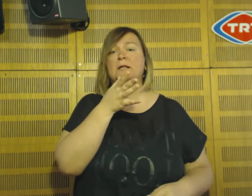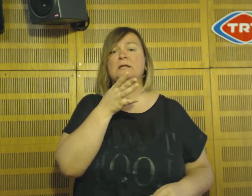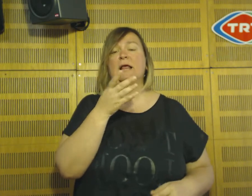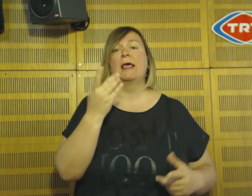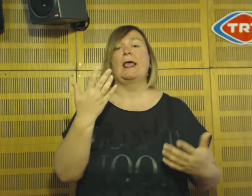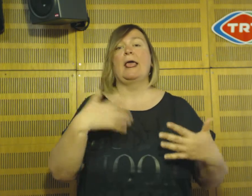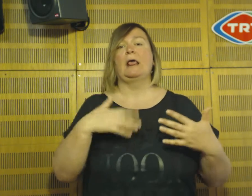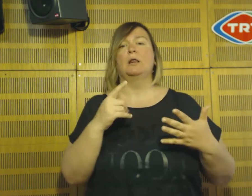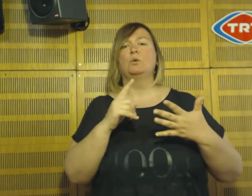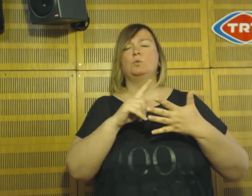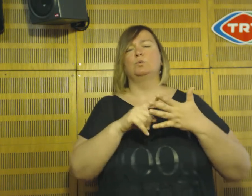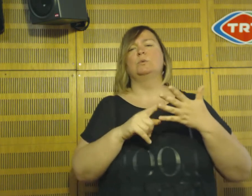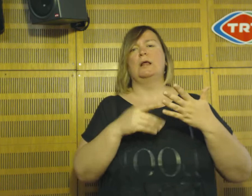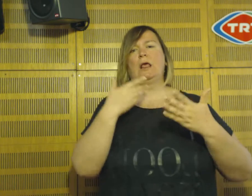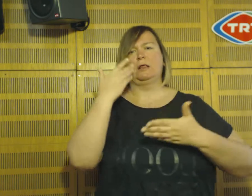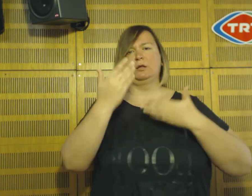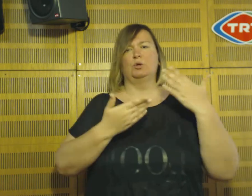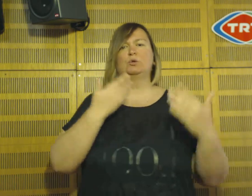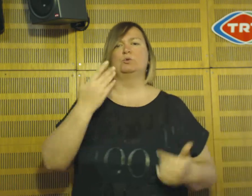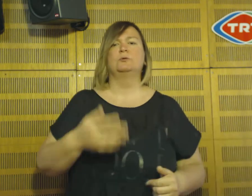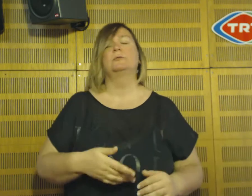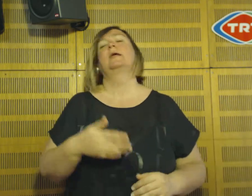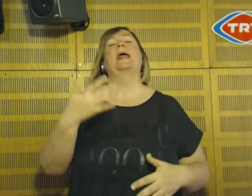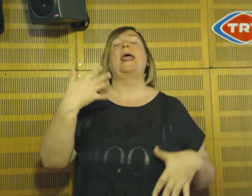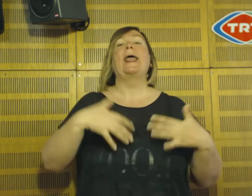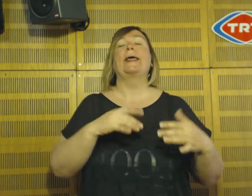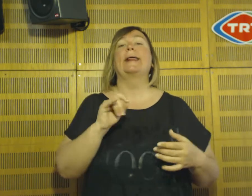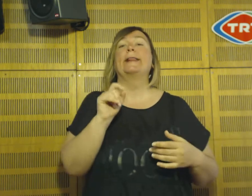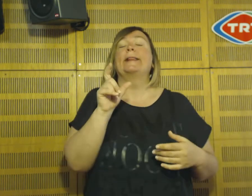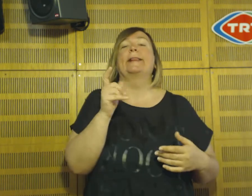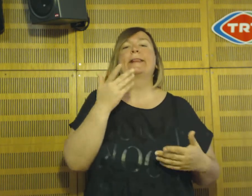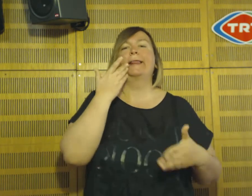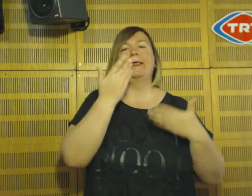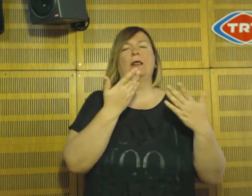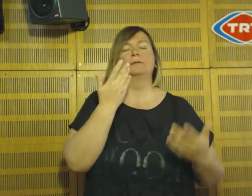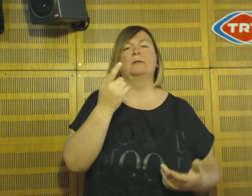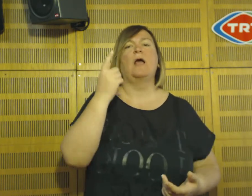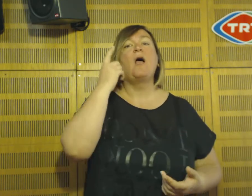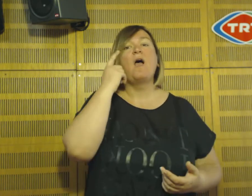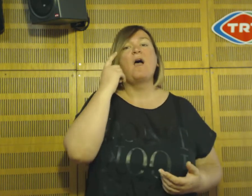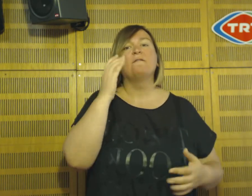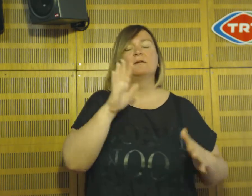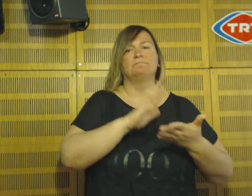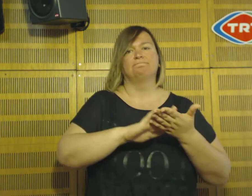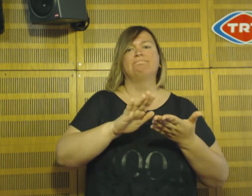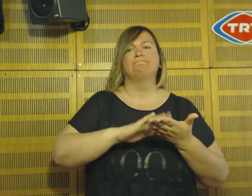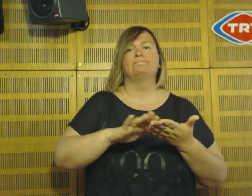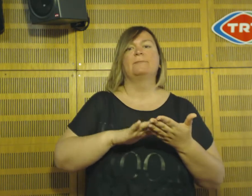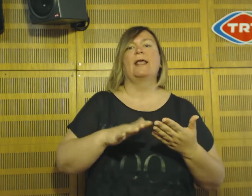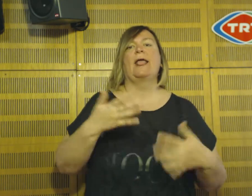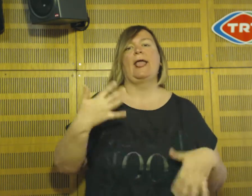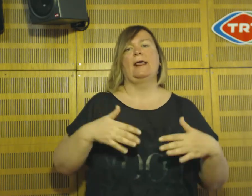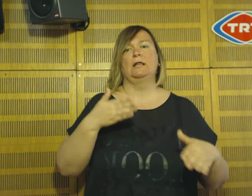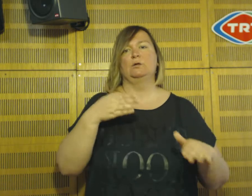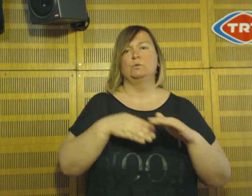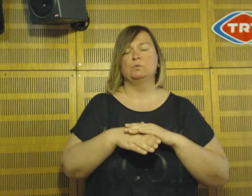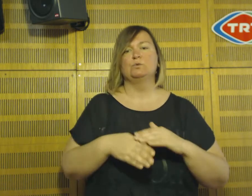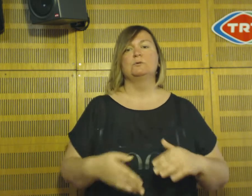türlerini tanıtmakla başlıyoruz. Önce bir engellilik kavramıyla başlıyoruz. Bir kafaları harmanlıyoruz. Ondan sonra engele giriyoruz.